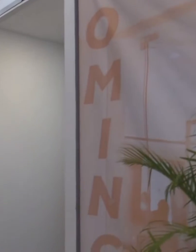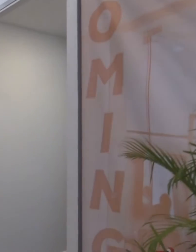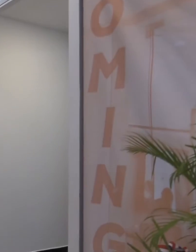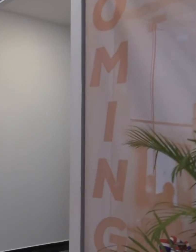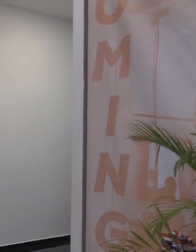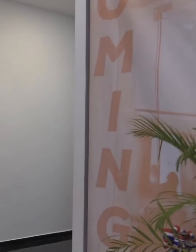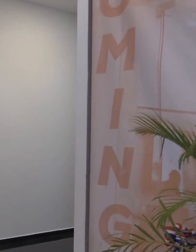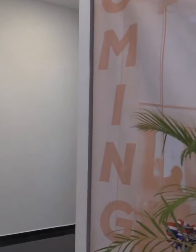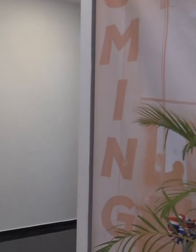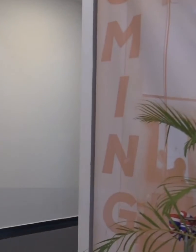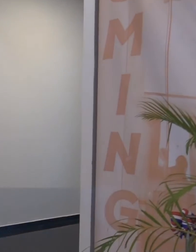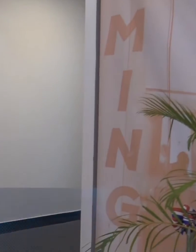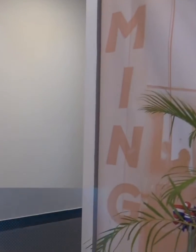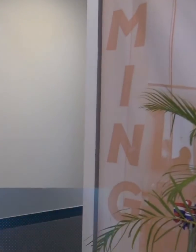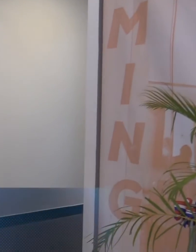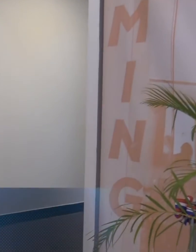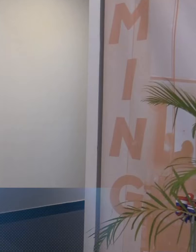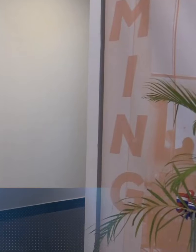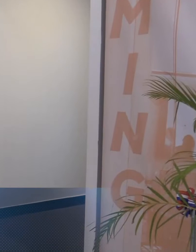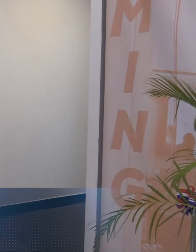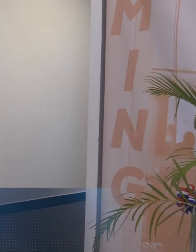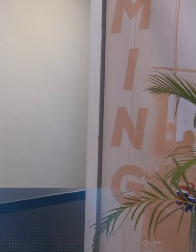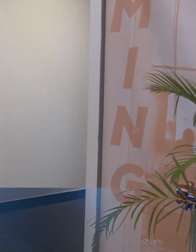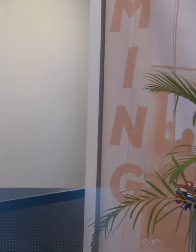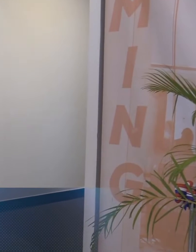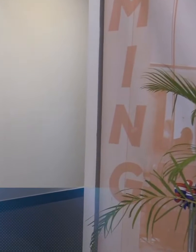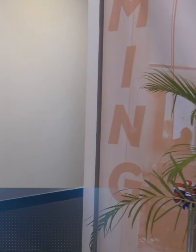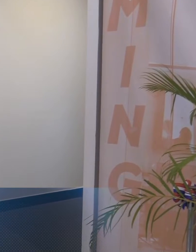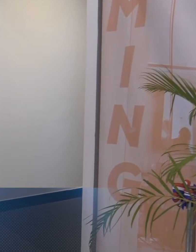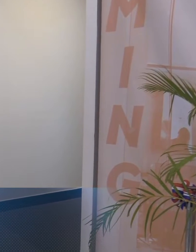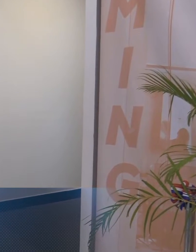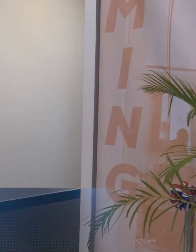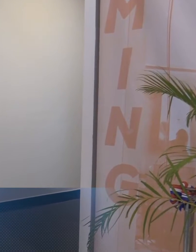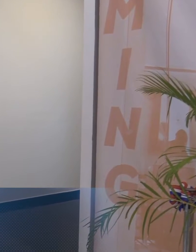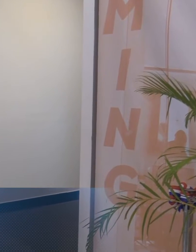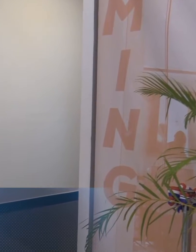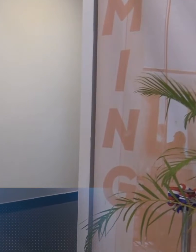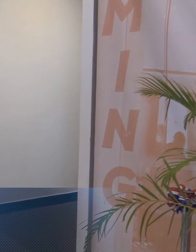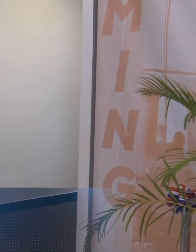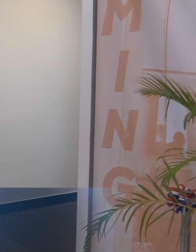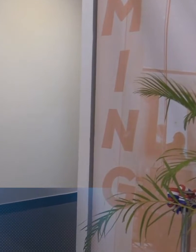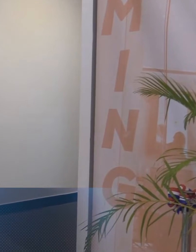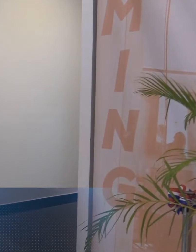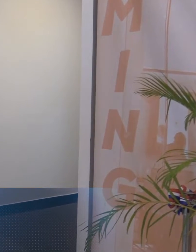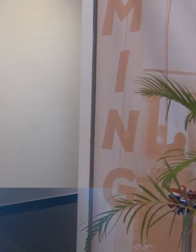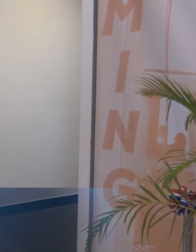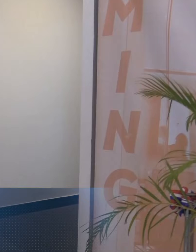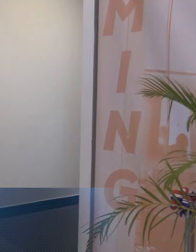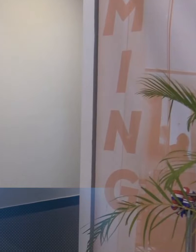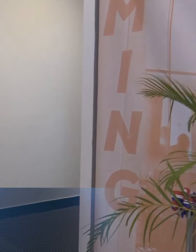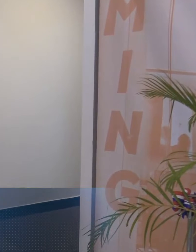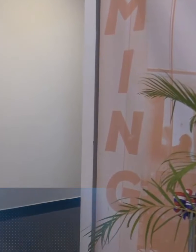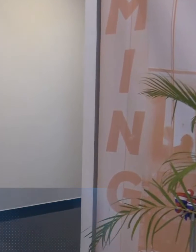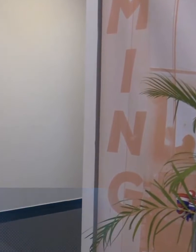bienvenidos a una nueva edición de galas por parte del equipo de bajo techo tv estamos ahora mismo en la galería 360 en el marco